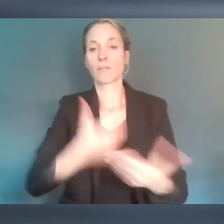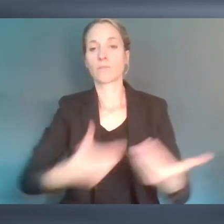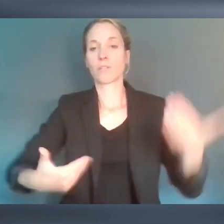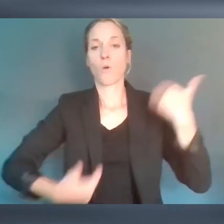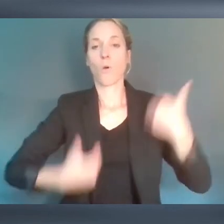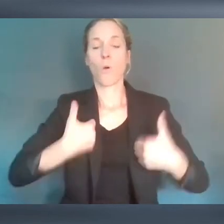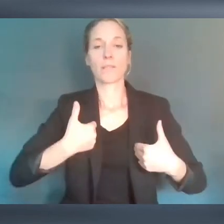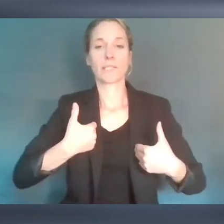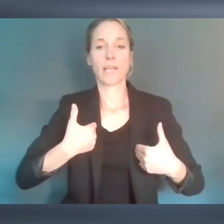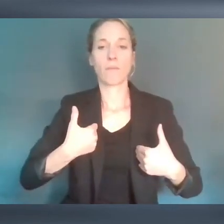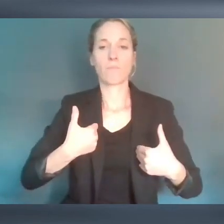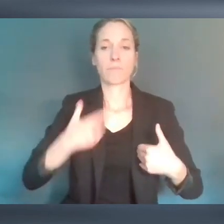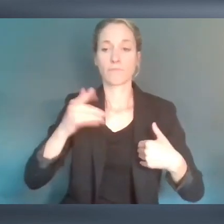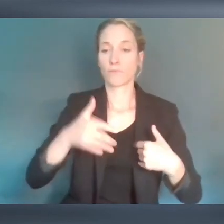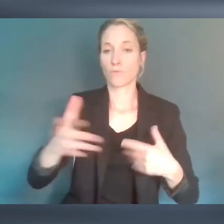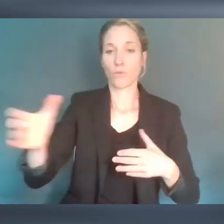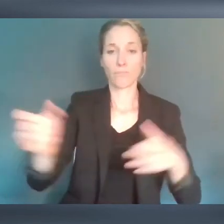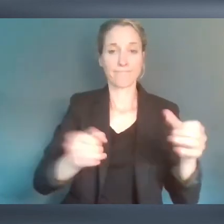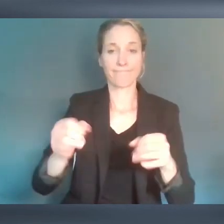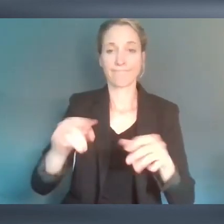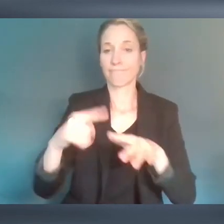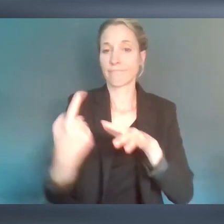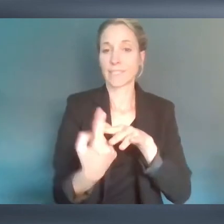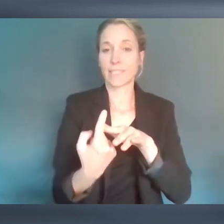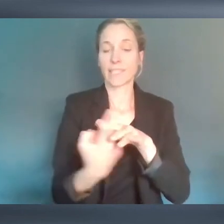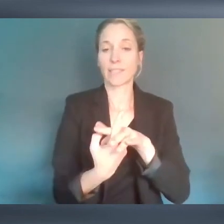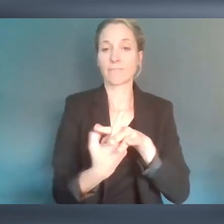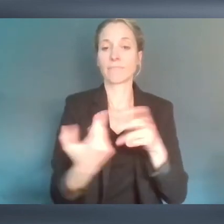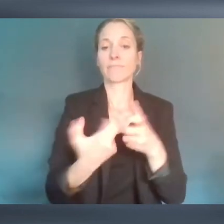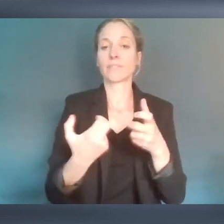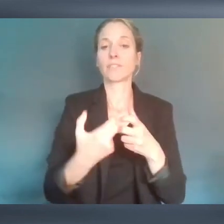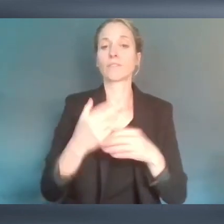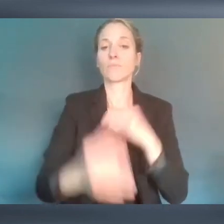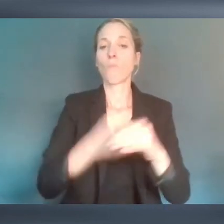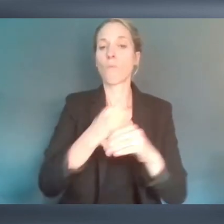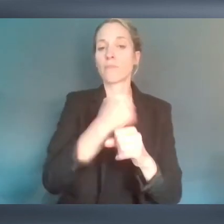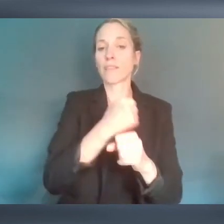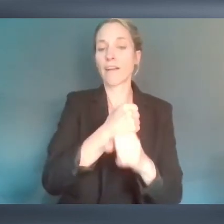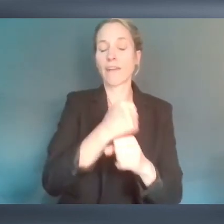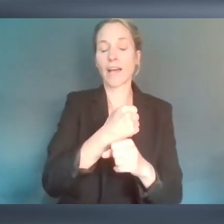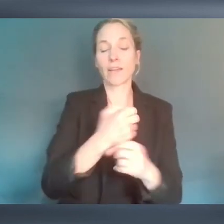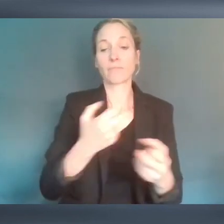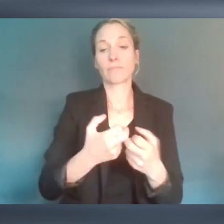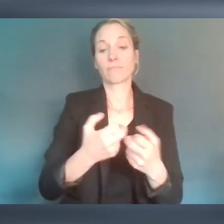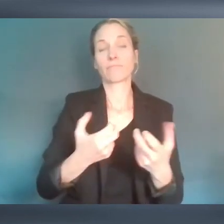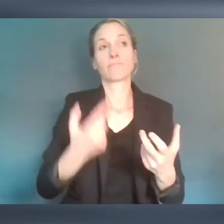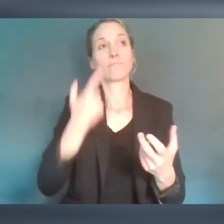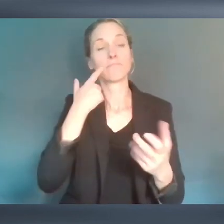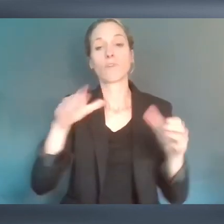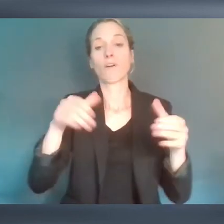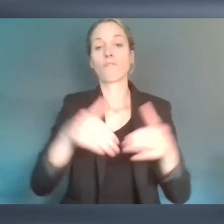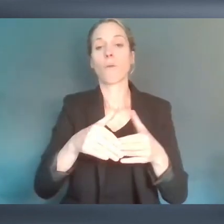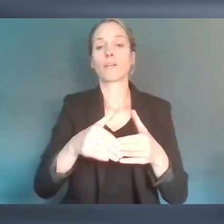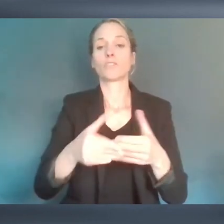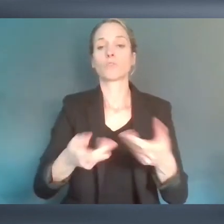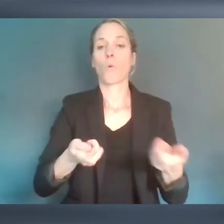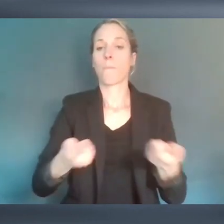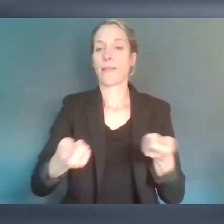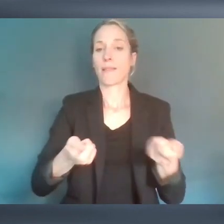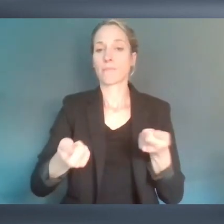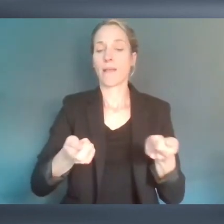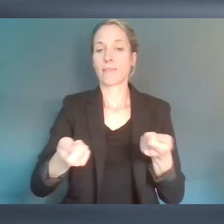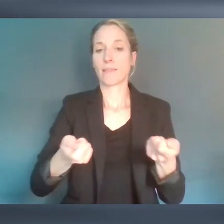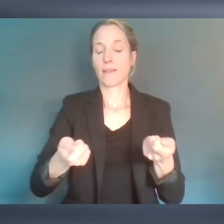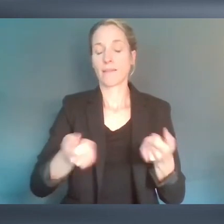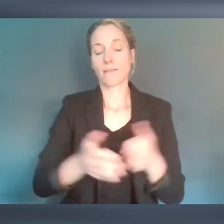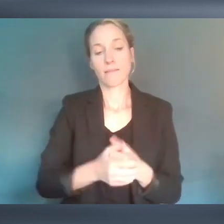bien sûr dans le monde de l'emploi, mais en particulier pour ces formations en management, si on veut traiter correctement ce sujet. Et